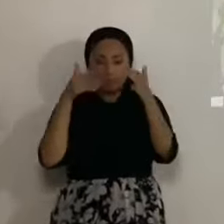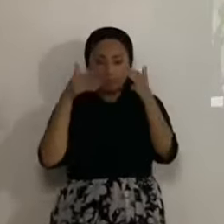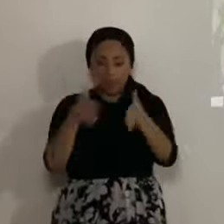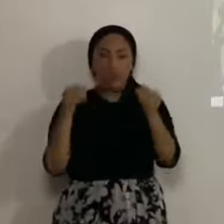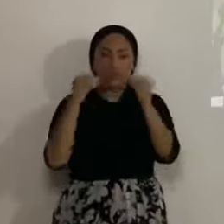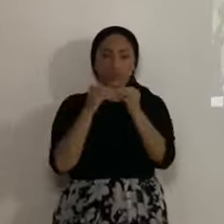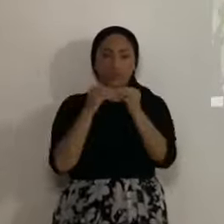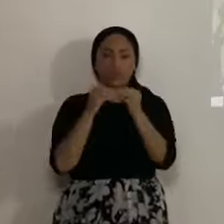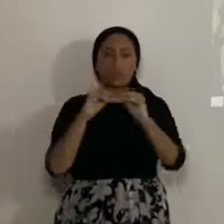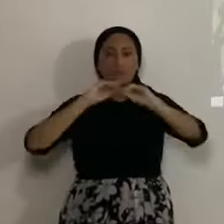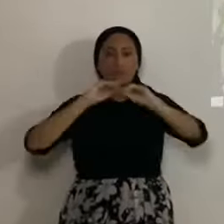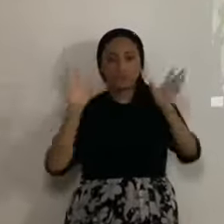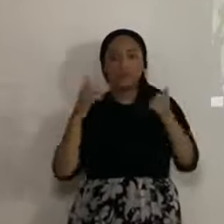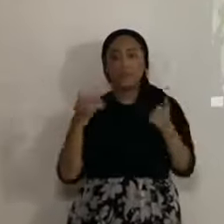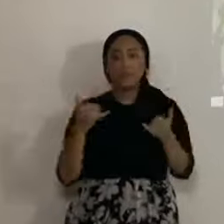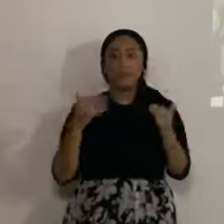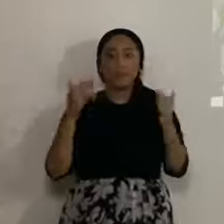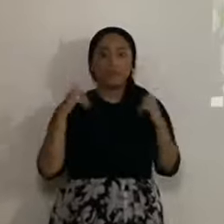abundando. Entonces, a ver,